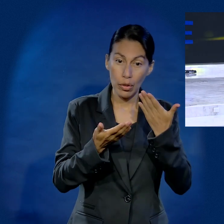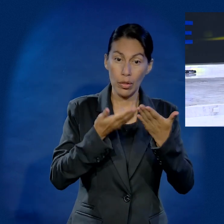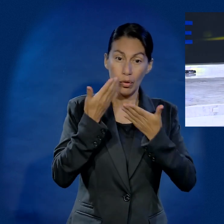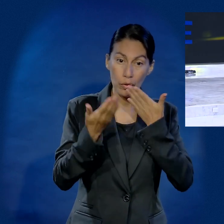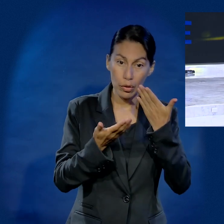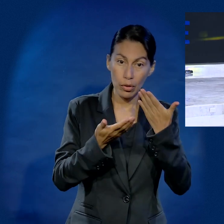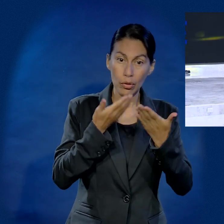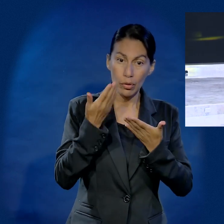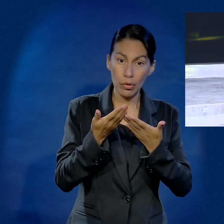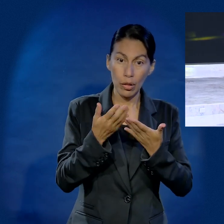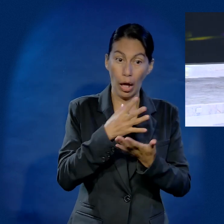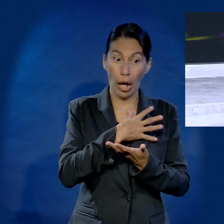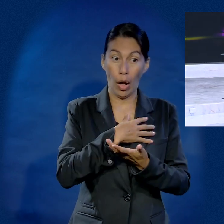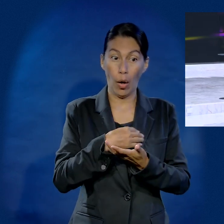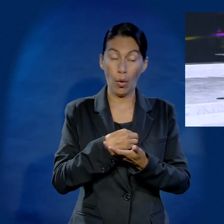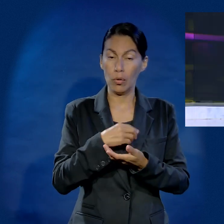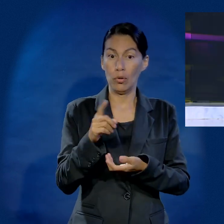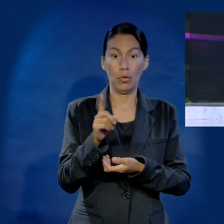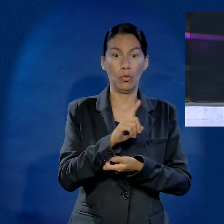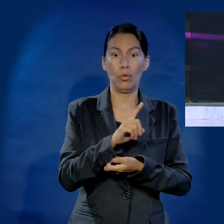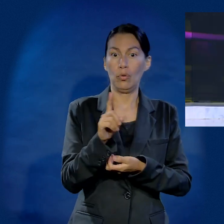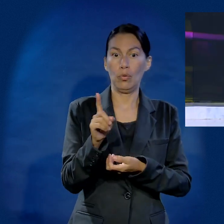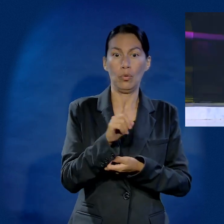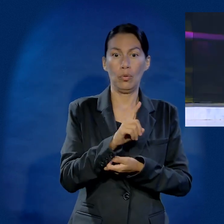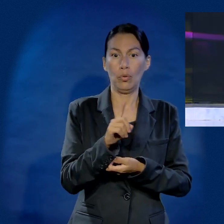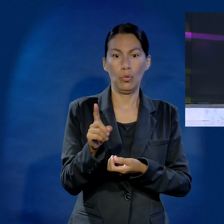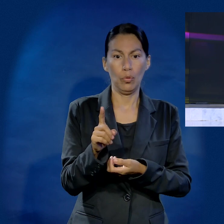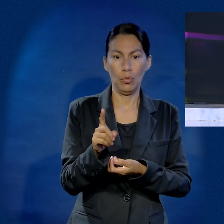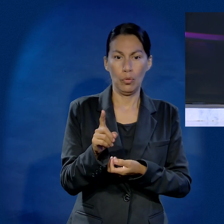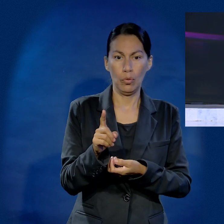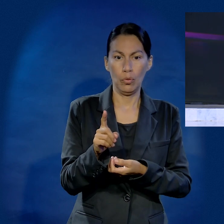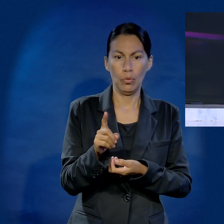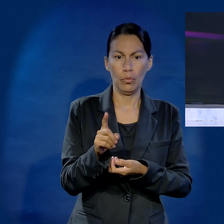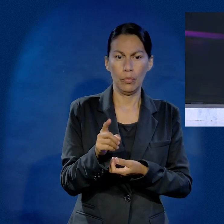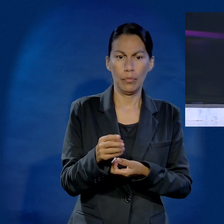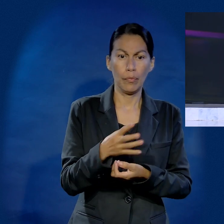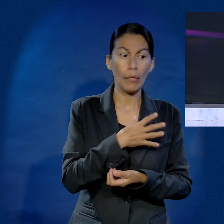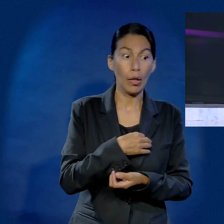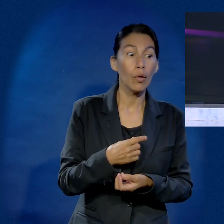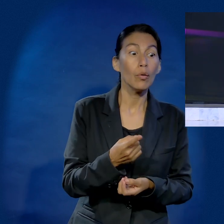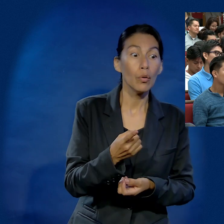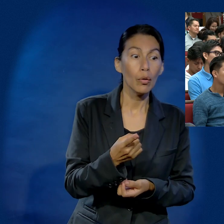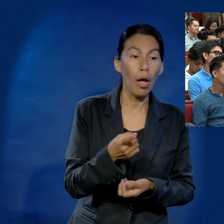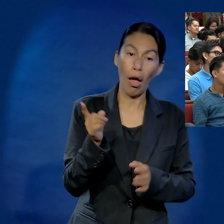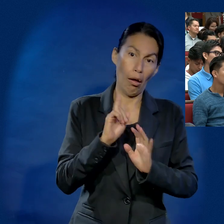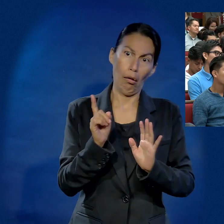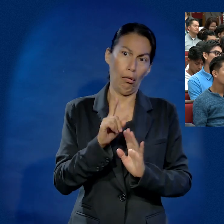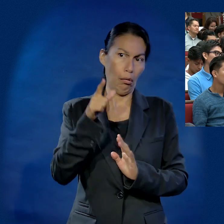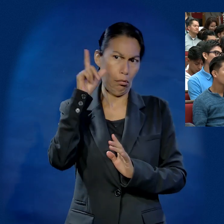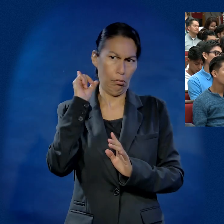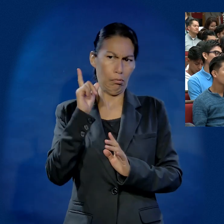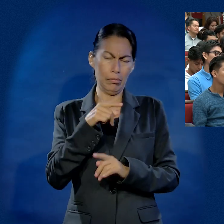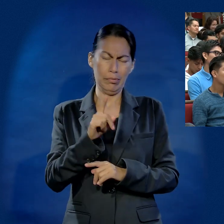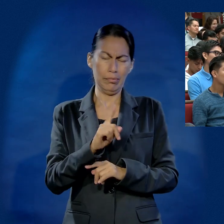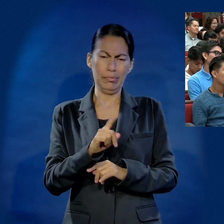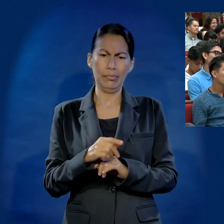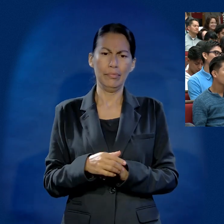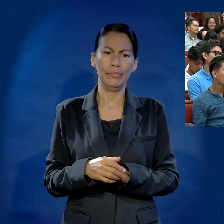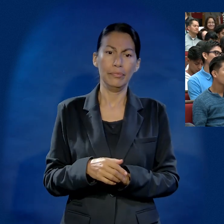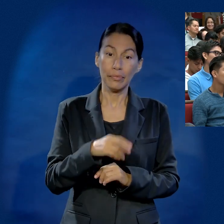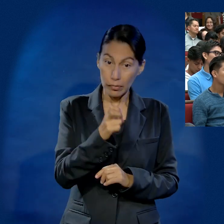doctorado. Ya cuando acabemos, luego a ver. No, hijos, no. Palabra de terror. ¿Cuántos hijos vas a tener? Ni loco,